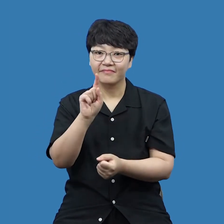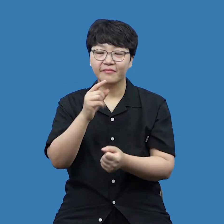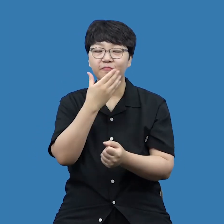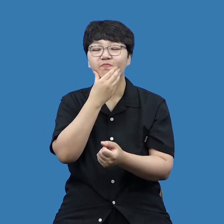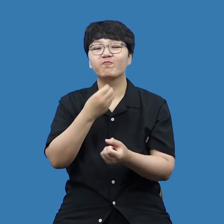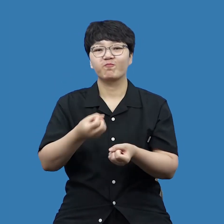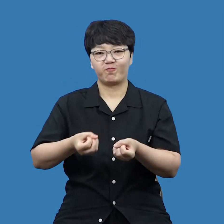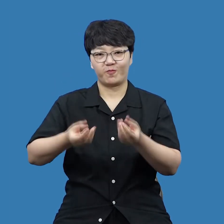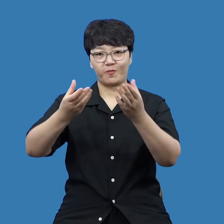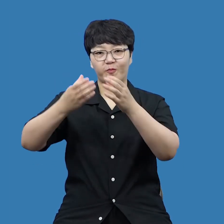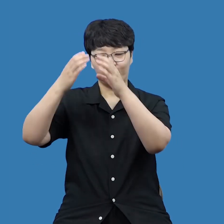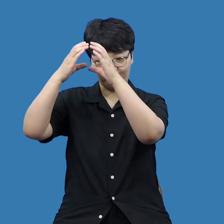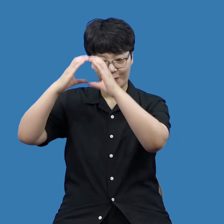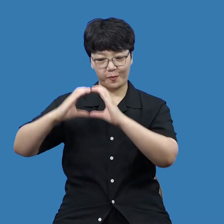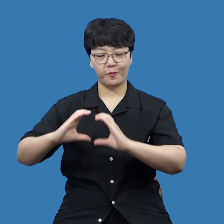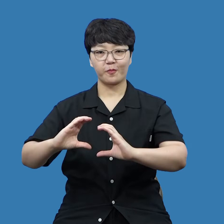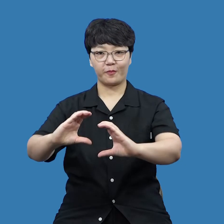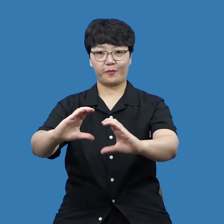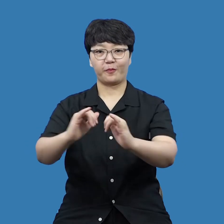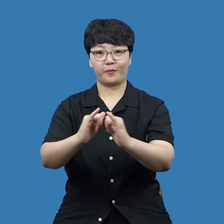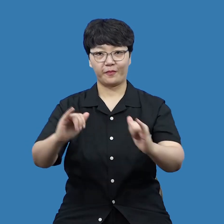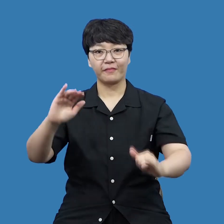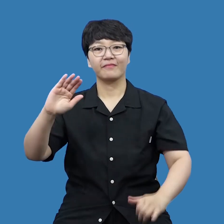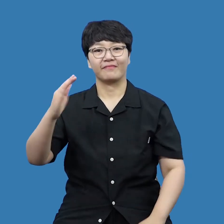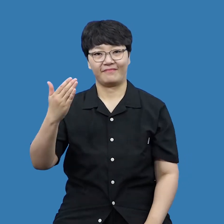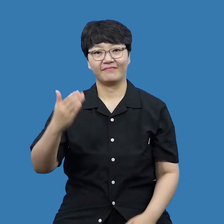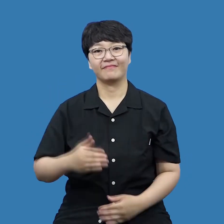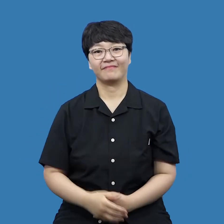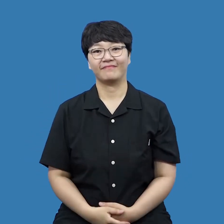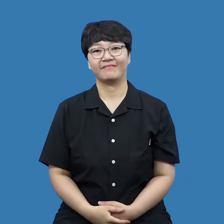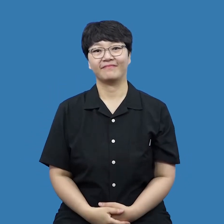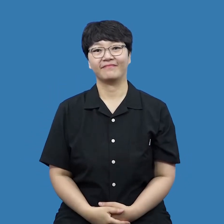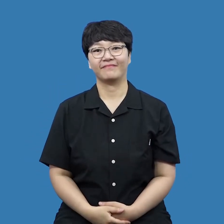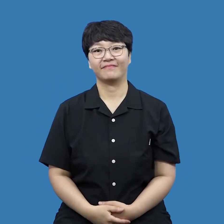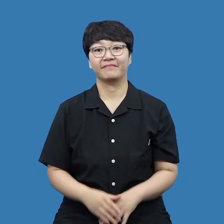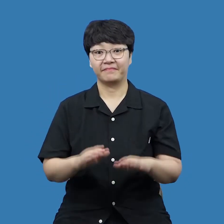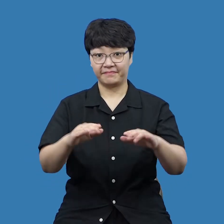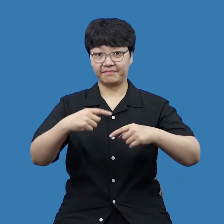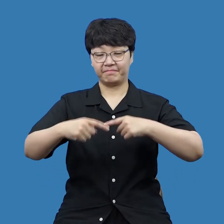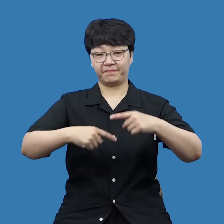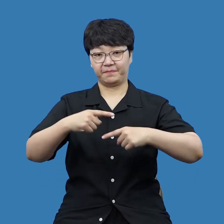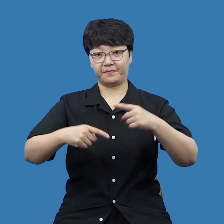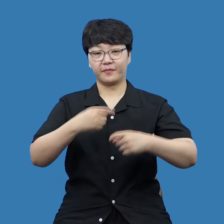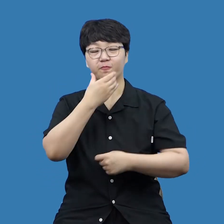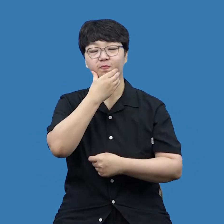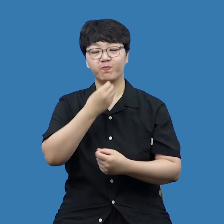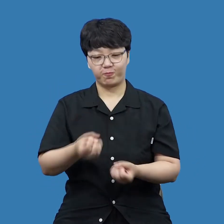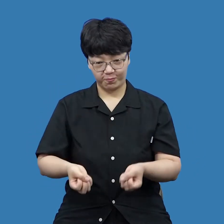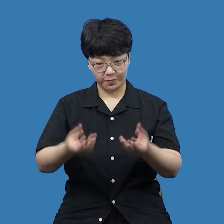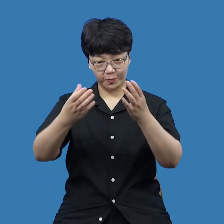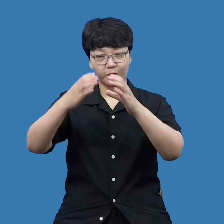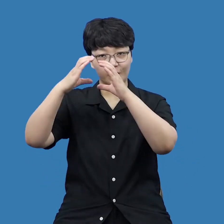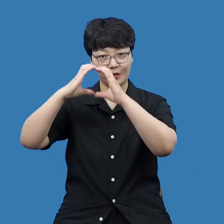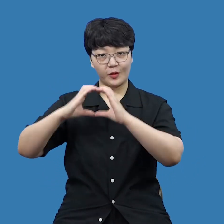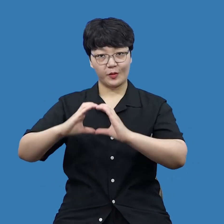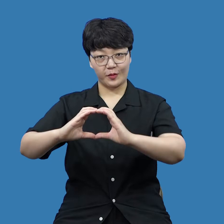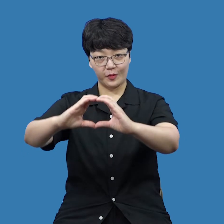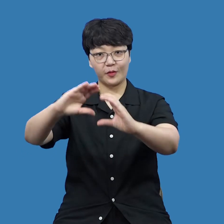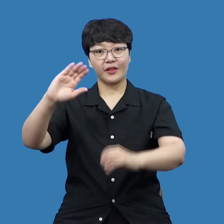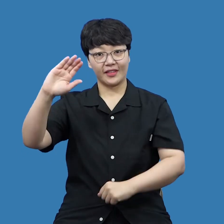된 사람들. 저를 따라서 한번 하실까요? 축복의 통로가 된